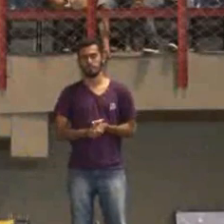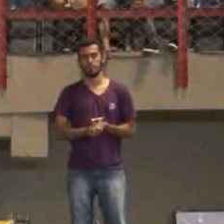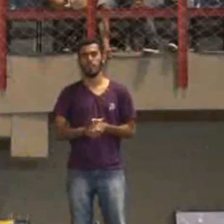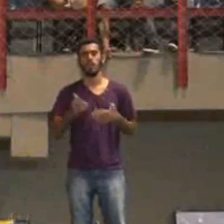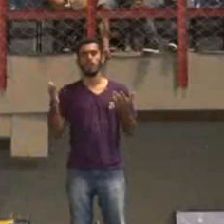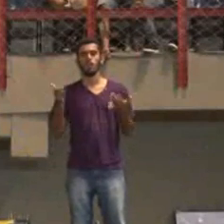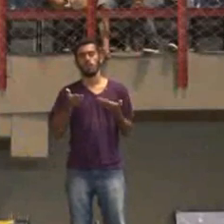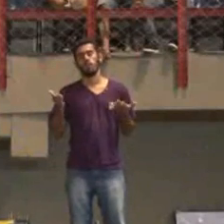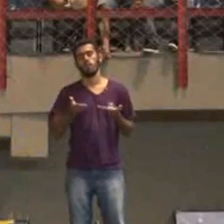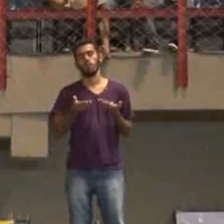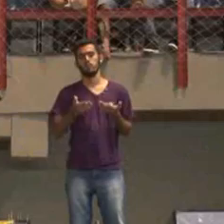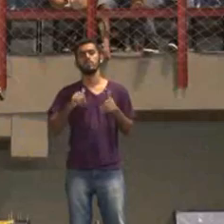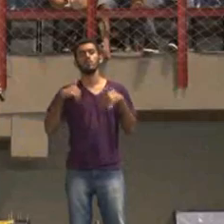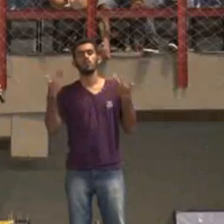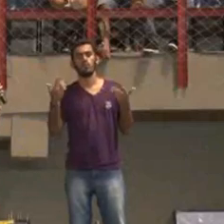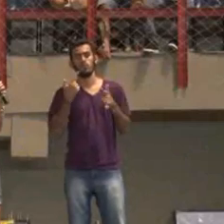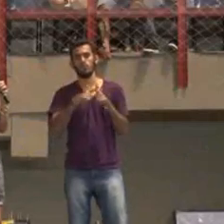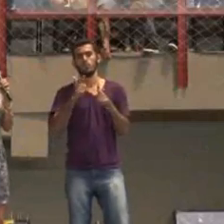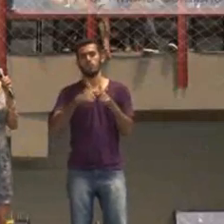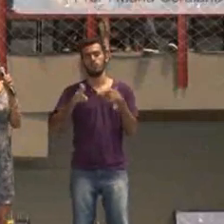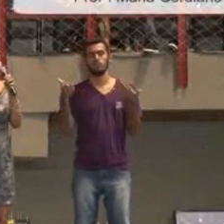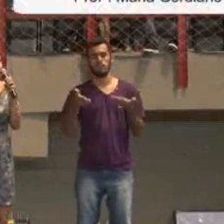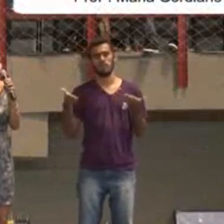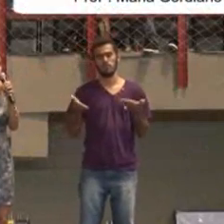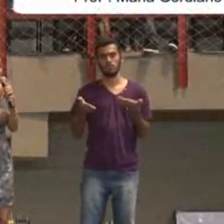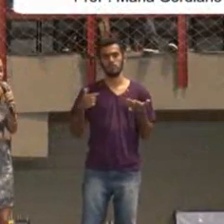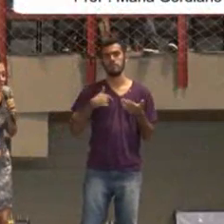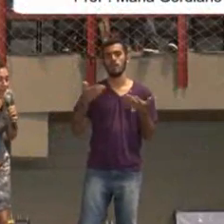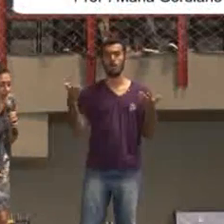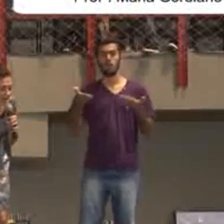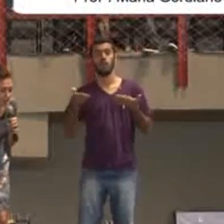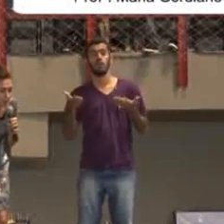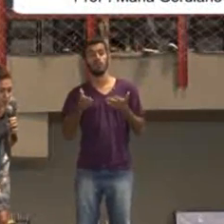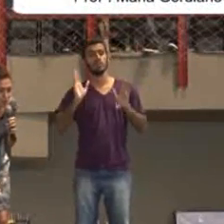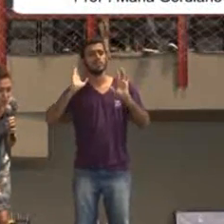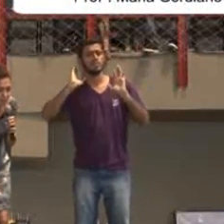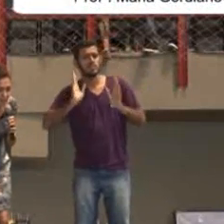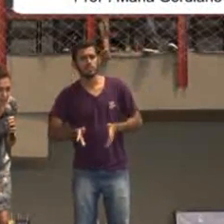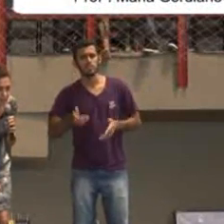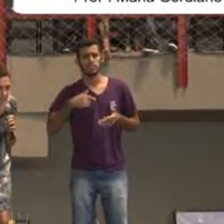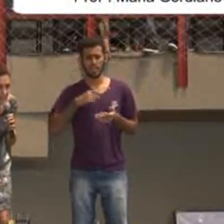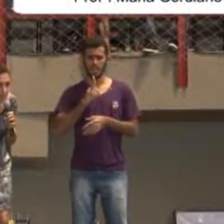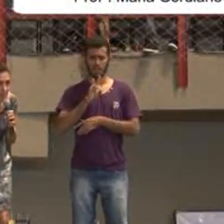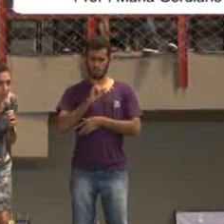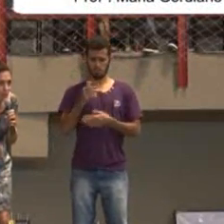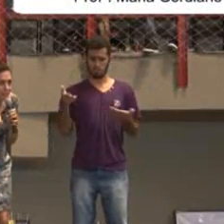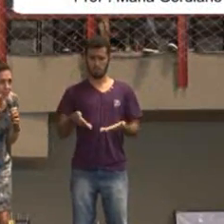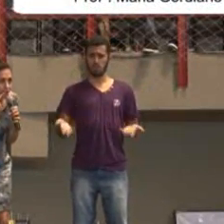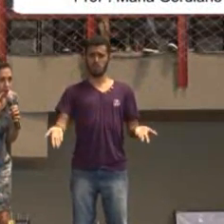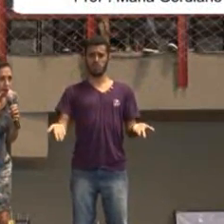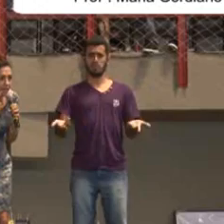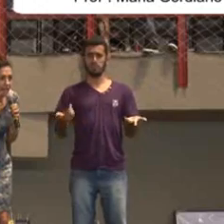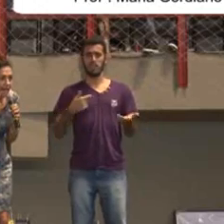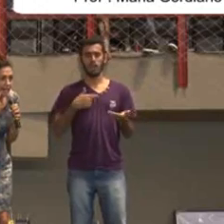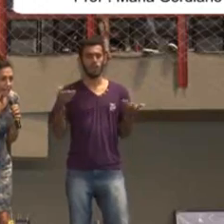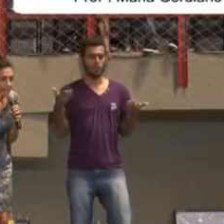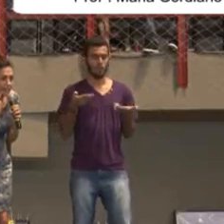Hoje em dia, qual é o problema de hoje em dia? Gente, hoje já está no dia. Isso é uma força